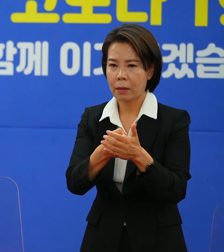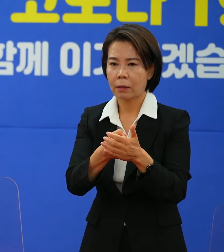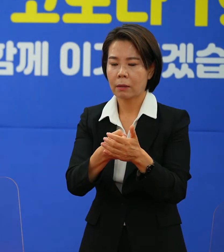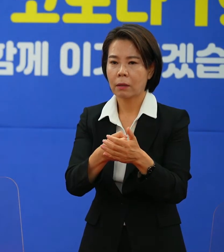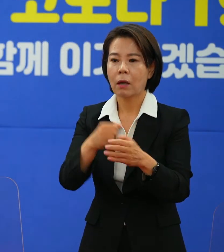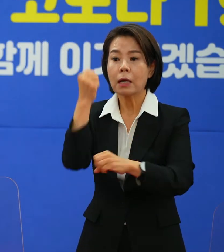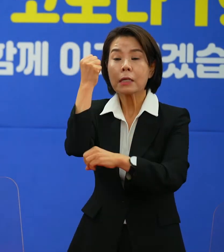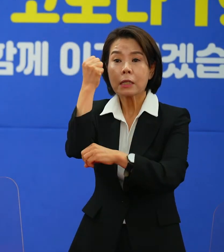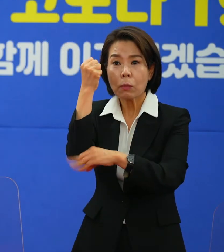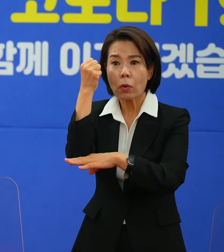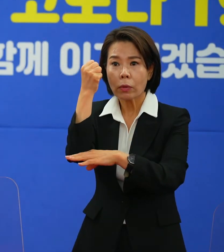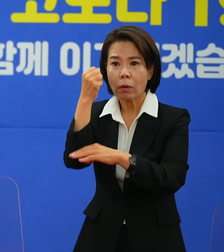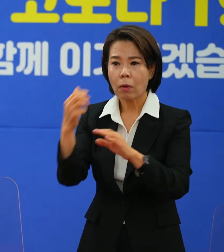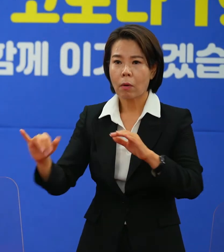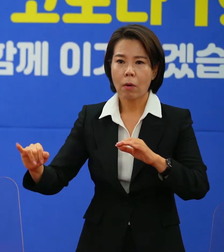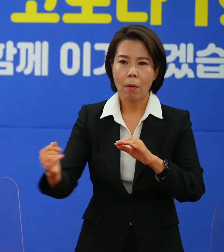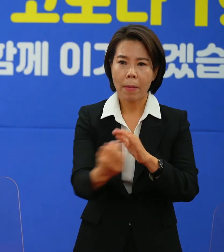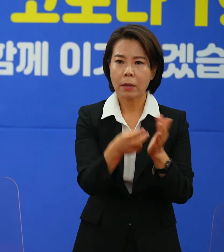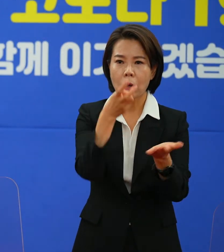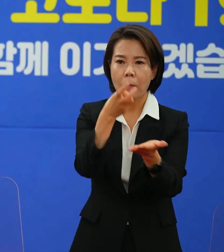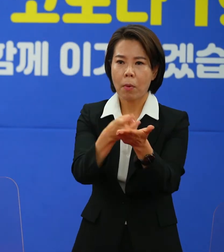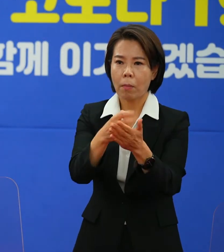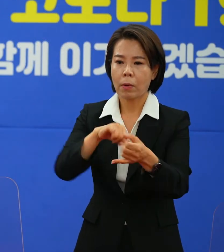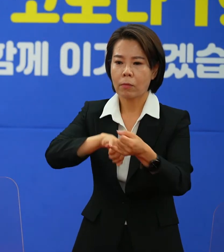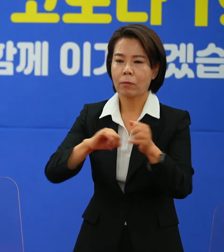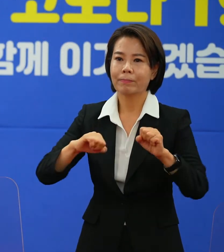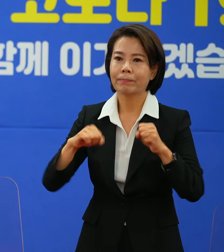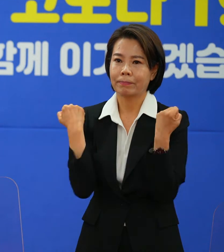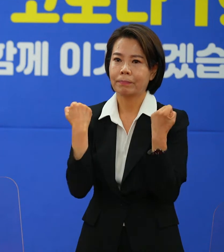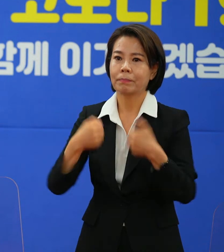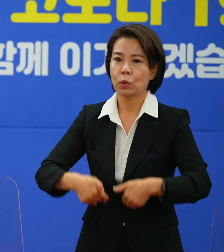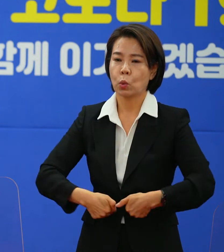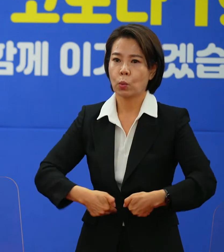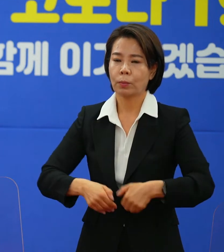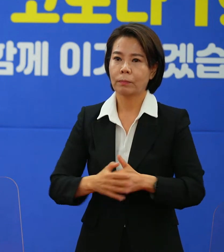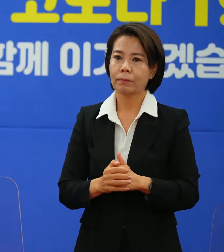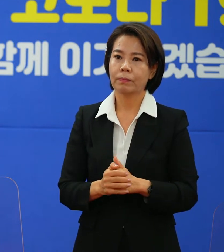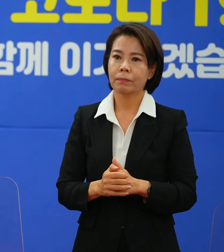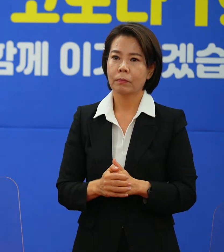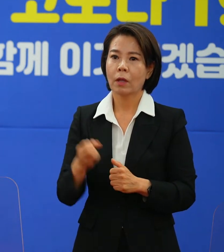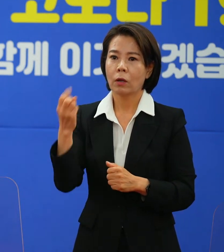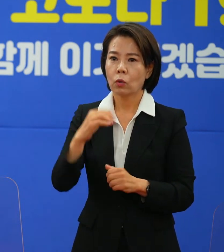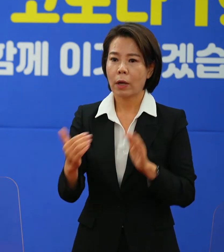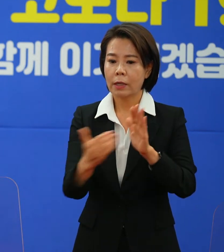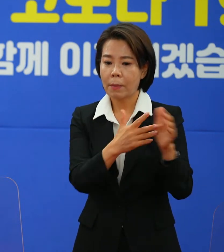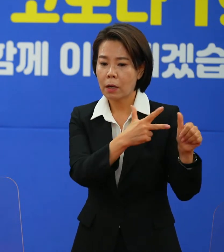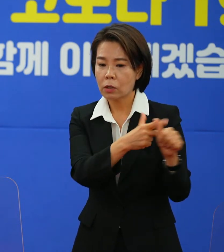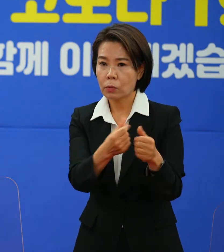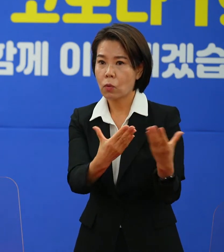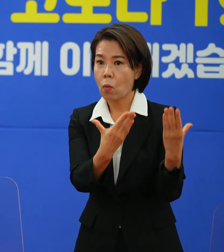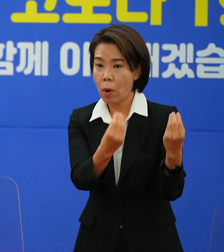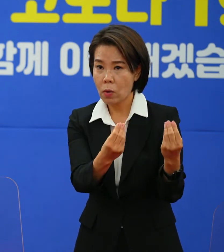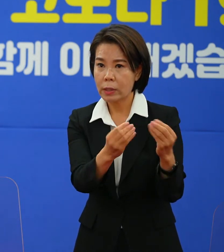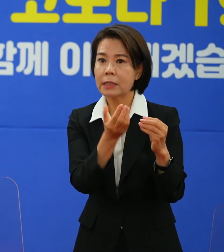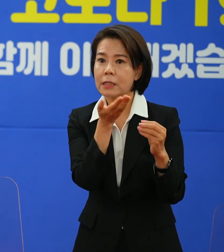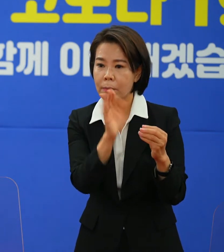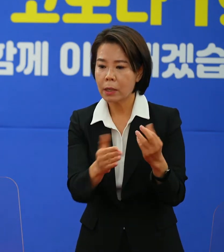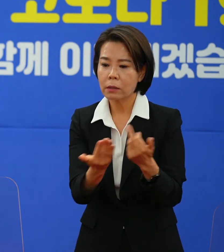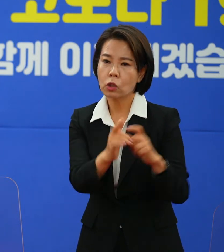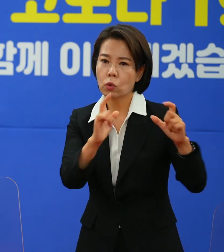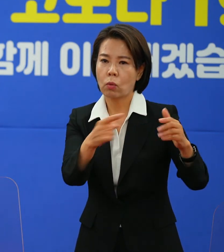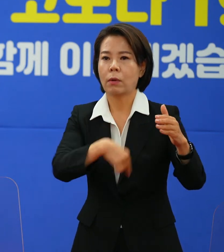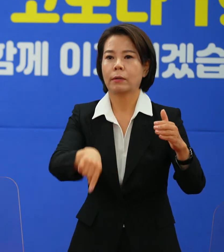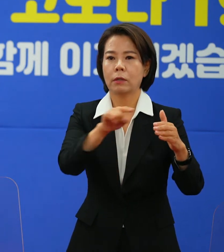기본 방역수칙은 반드시 준수하여야 합니다. 또한 예방접종 완료자일지라도